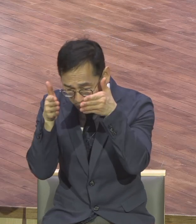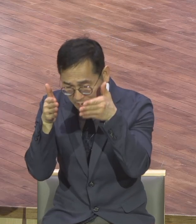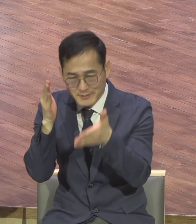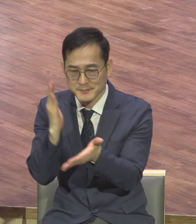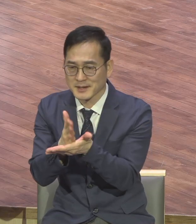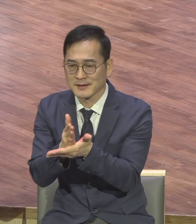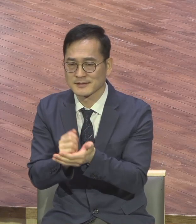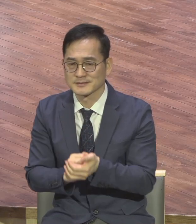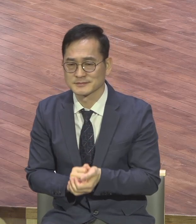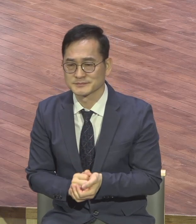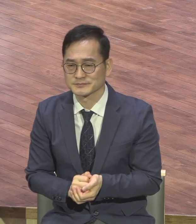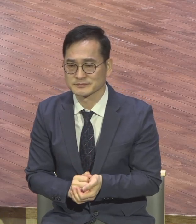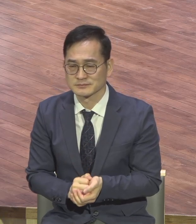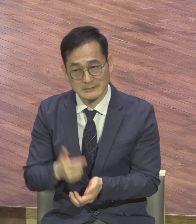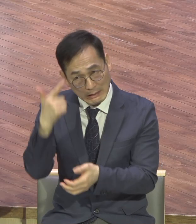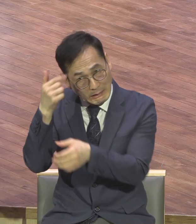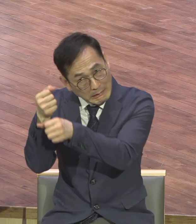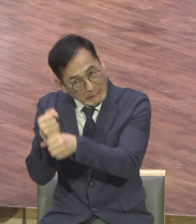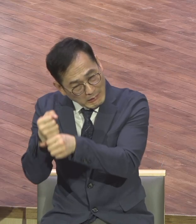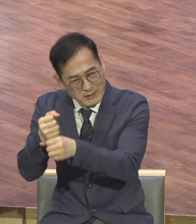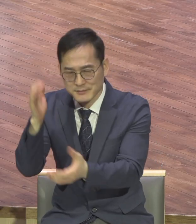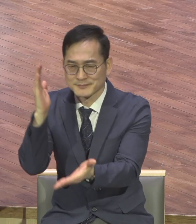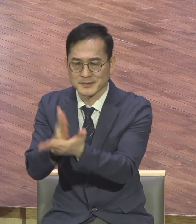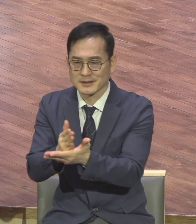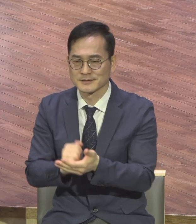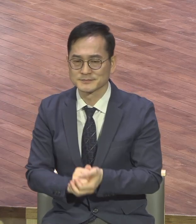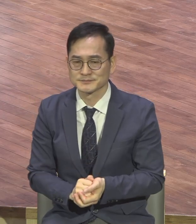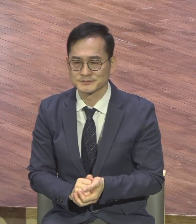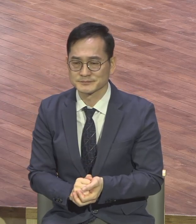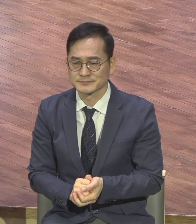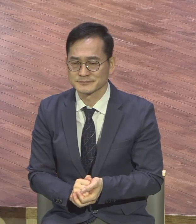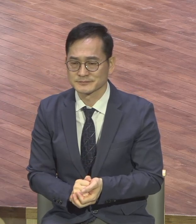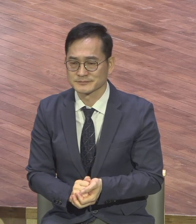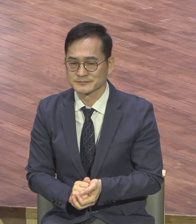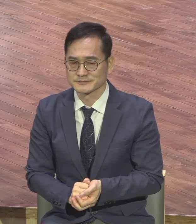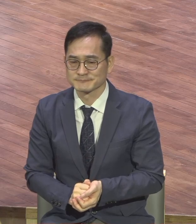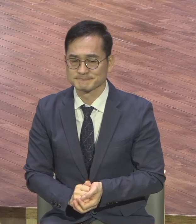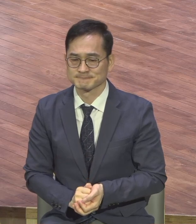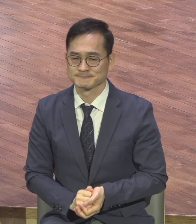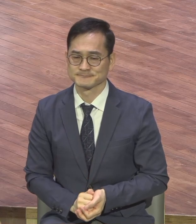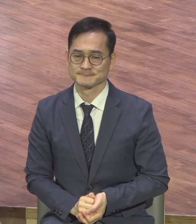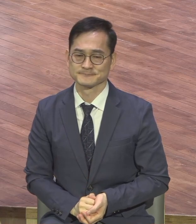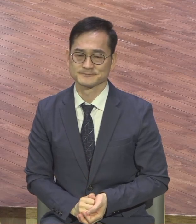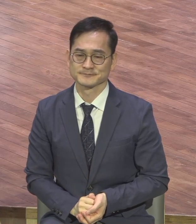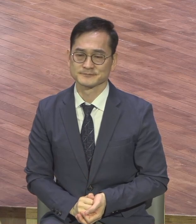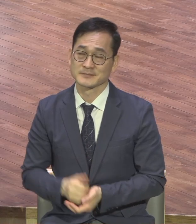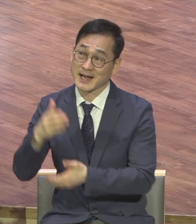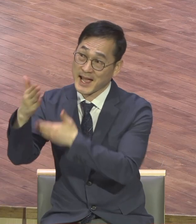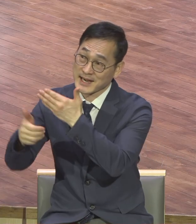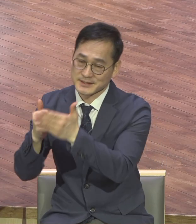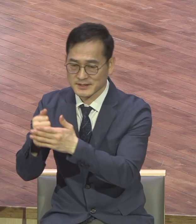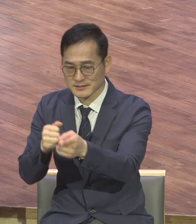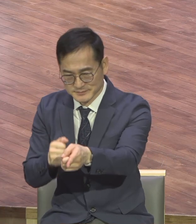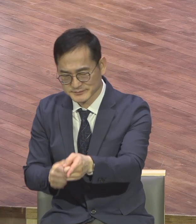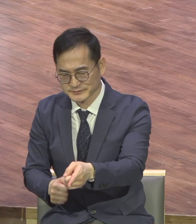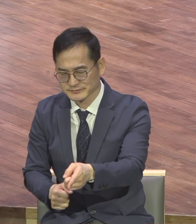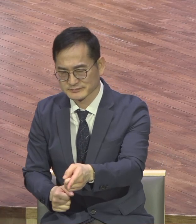여러분의 선입견 편견에서 빠져나오세요. 여러분 능력하는 게 아닙니다. 하나님께서 여러분 사용하실